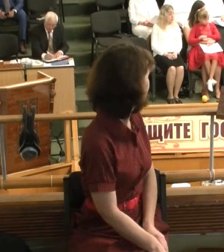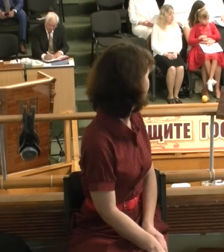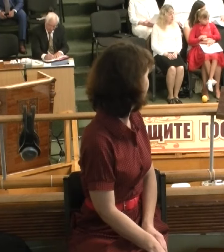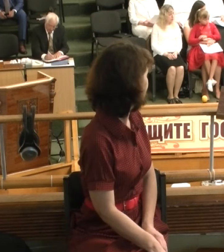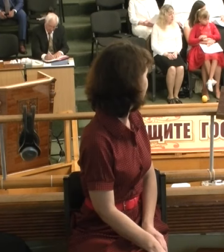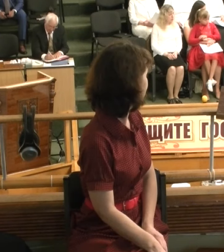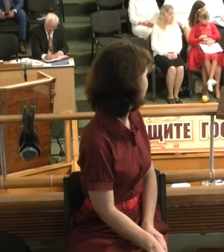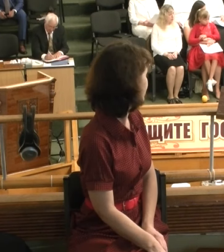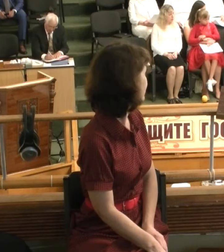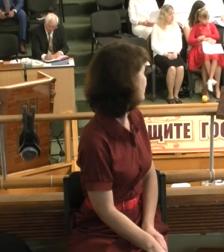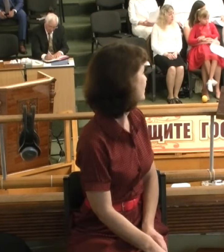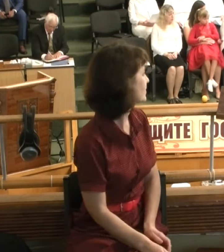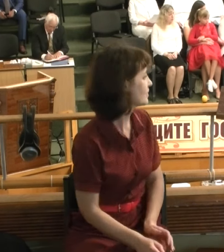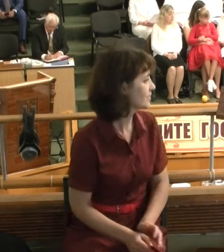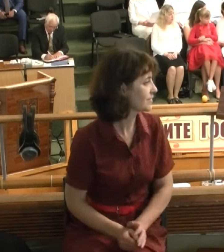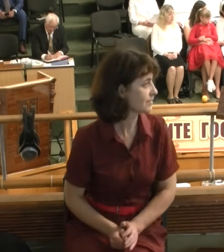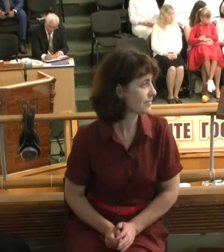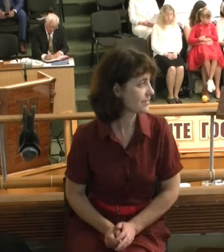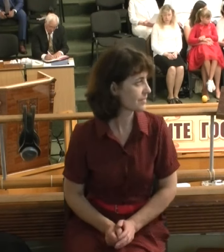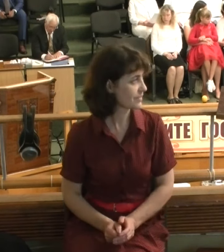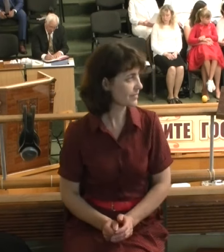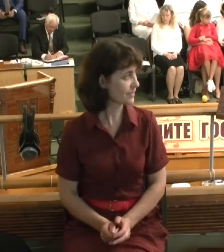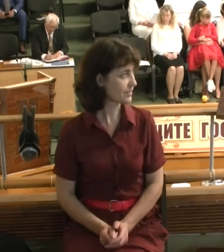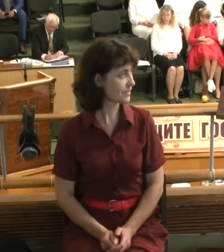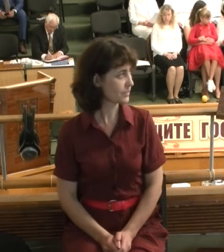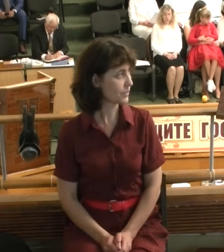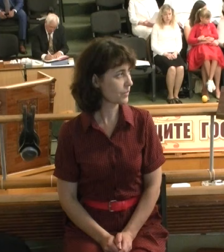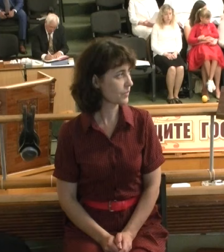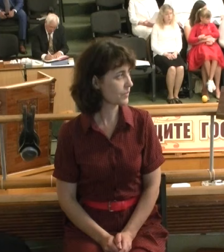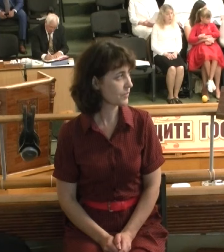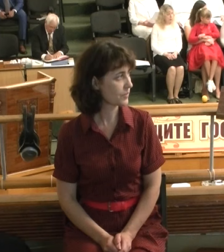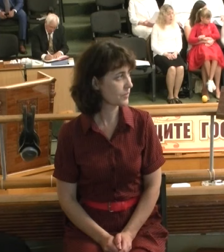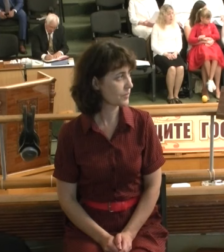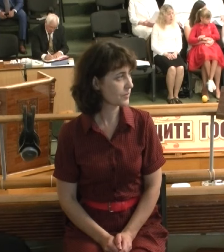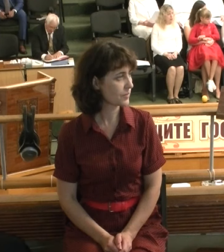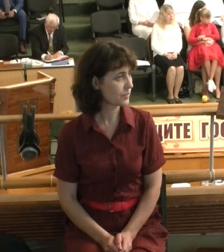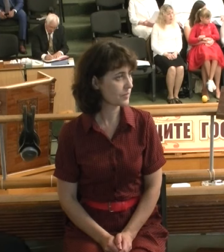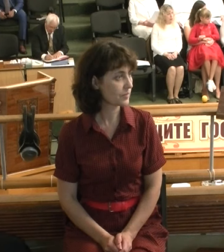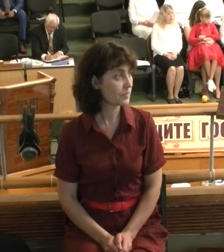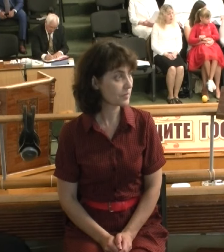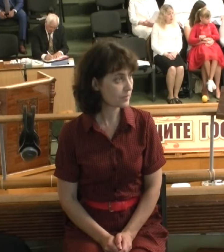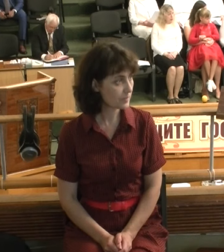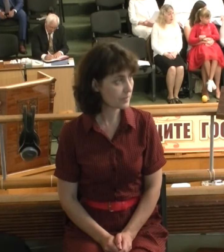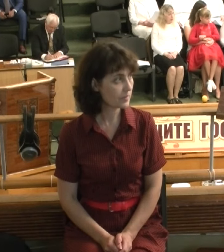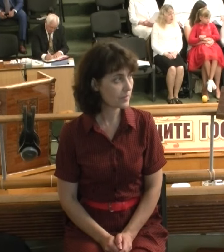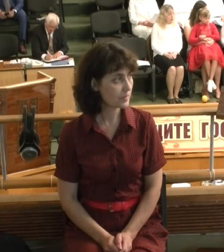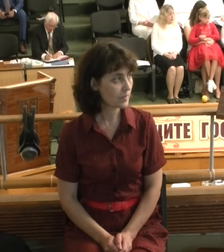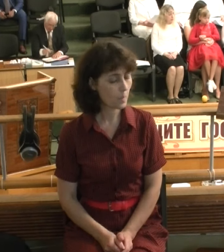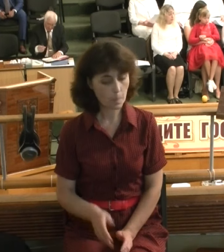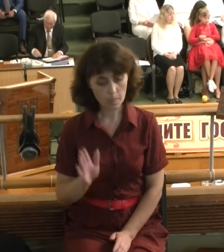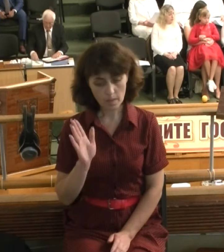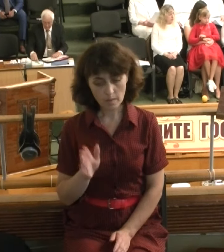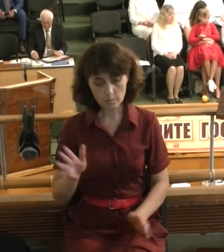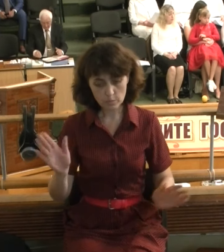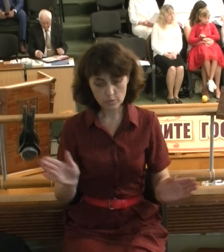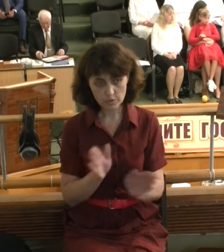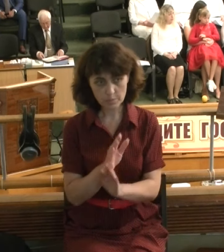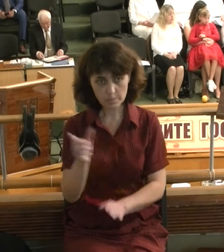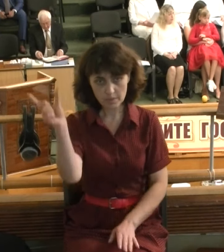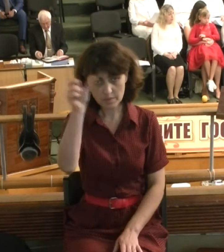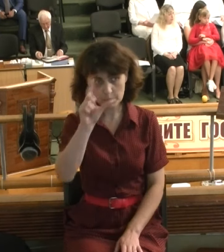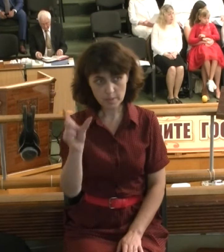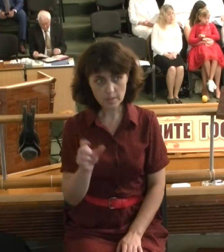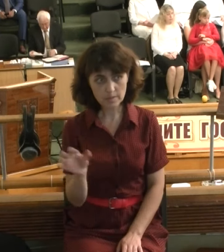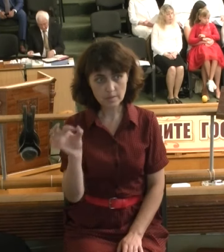Песнь о любви Божьей, которую мы споем